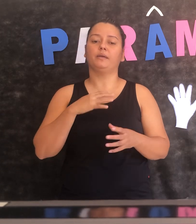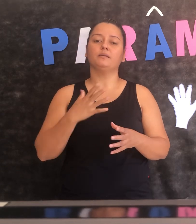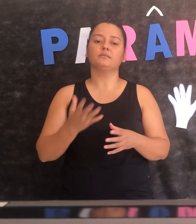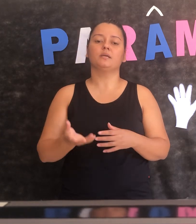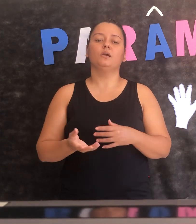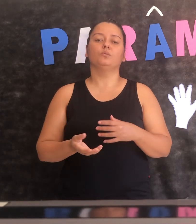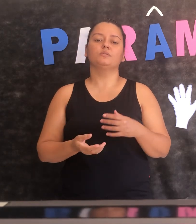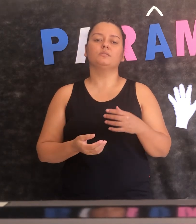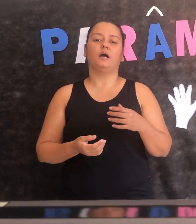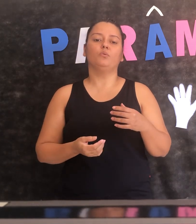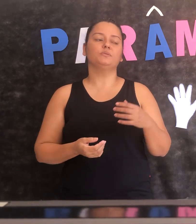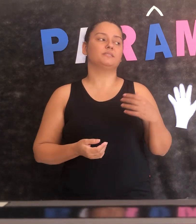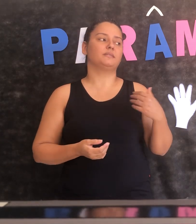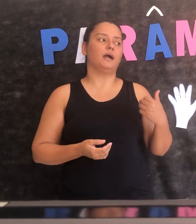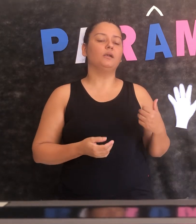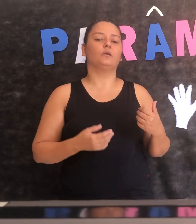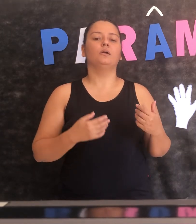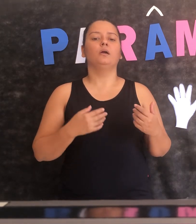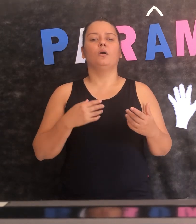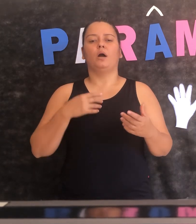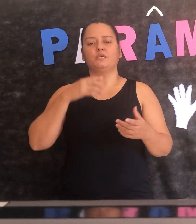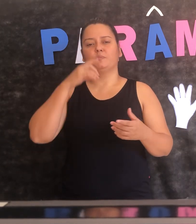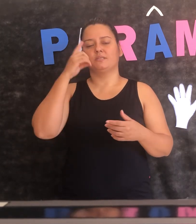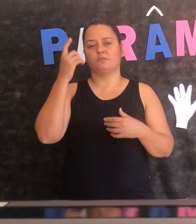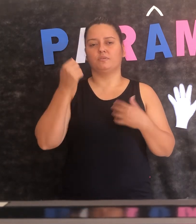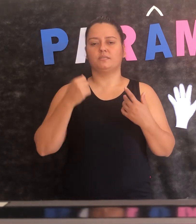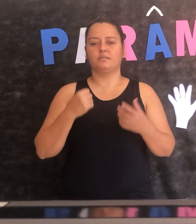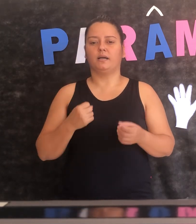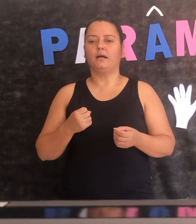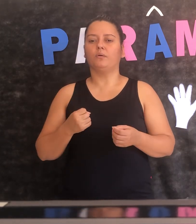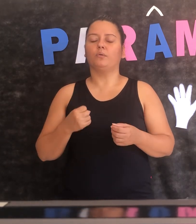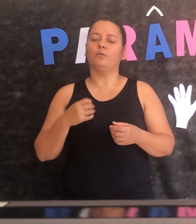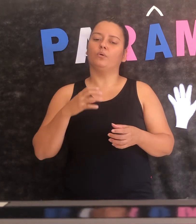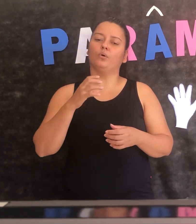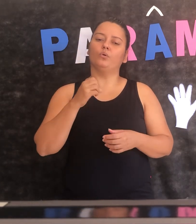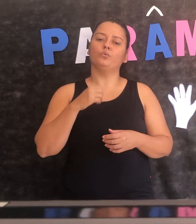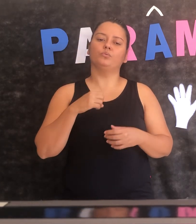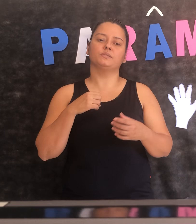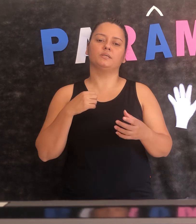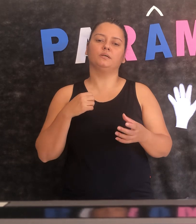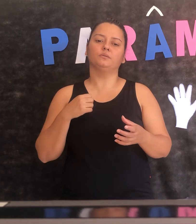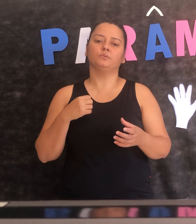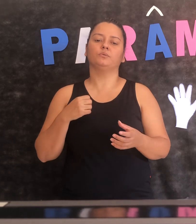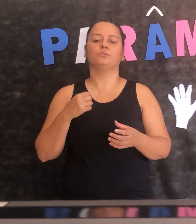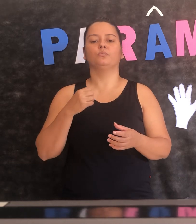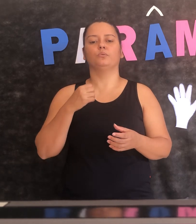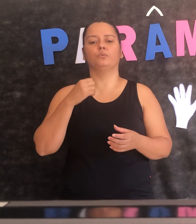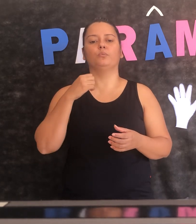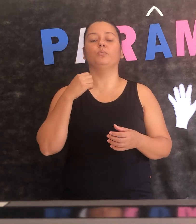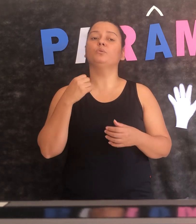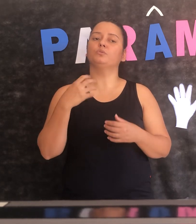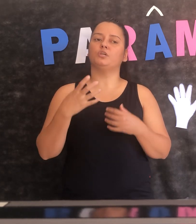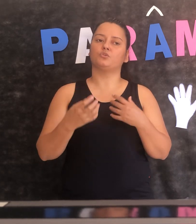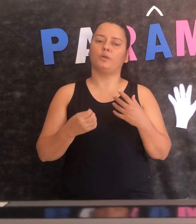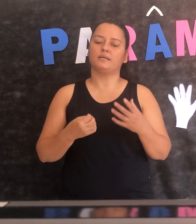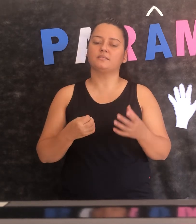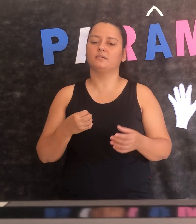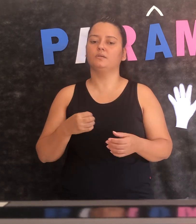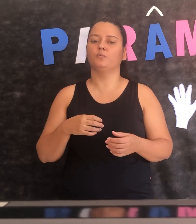apenas ao usar a expressão facial ou usando o ponto de articulação,